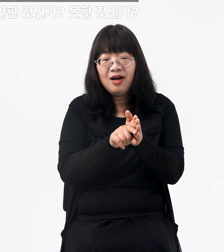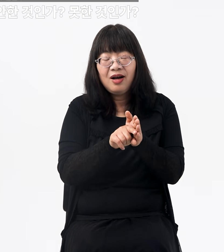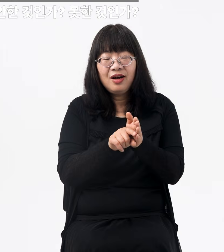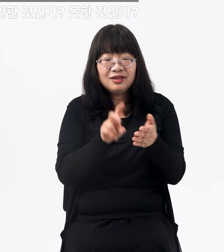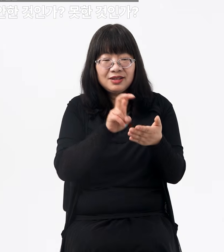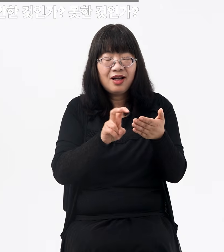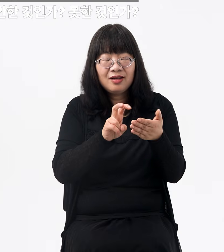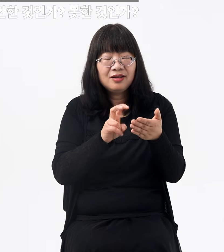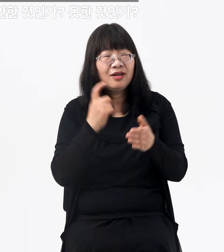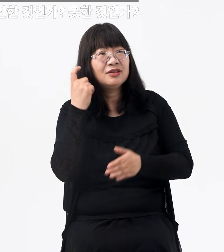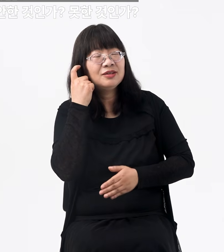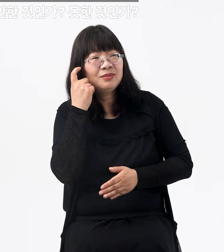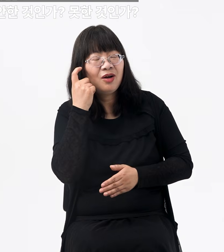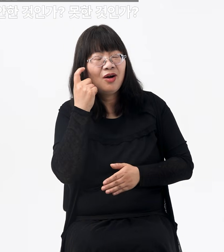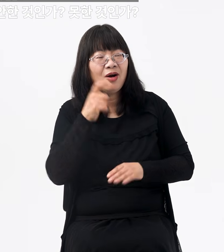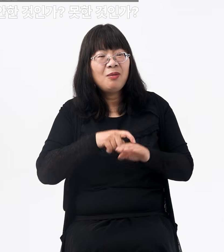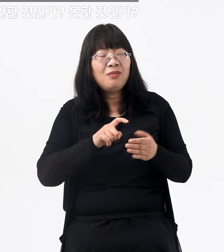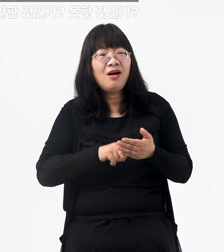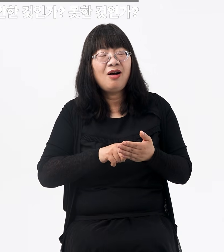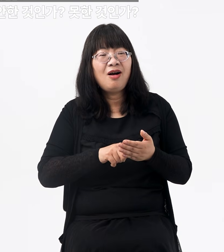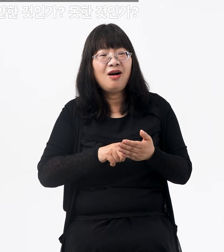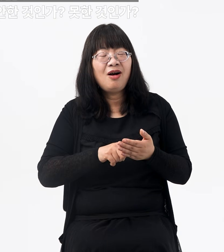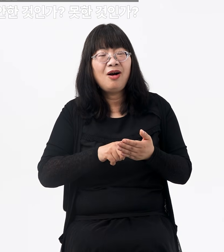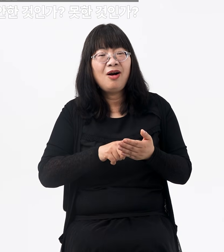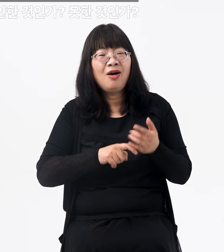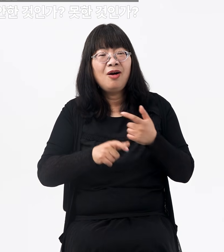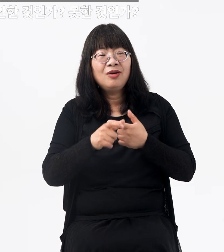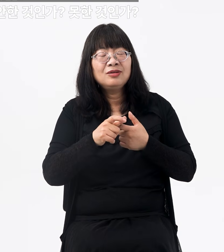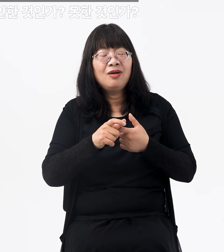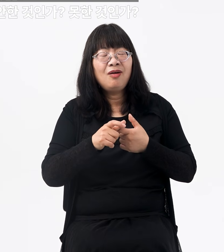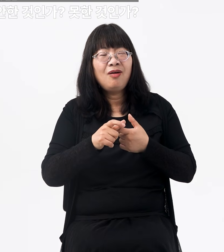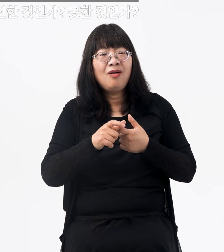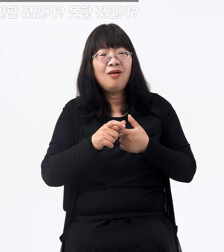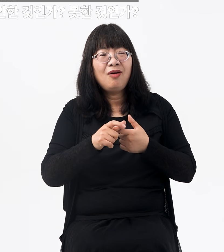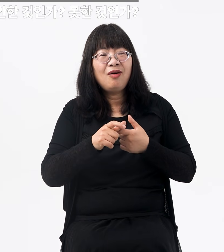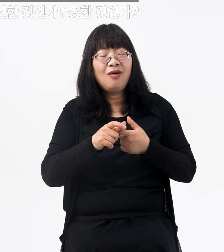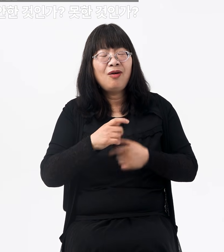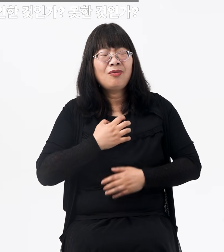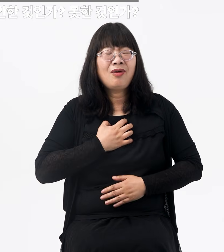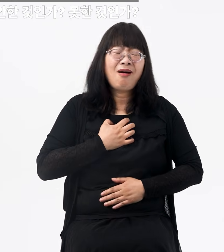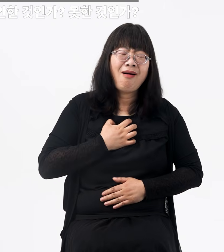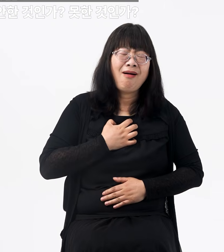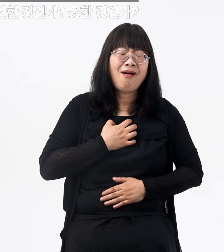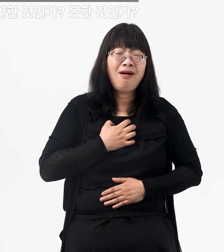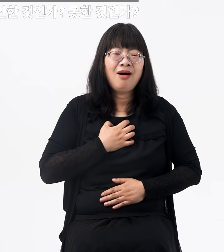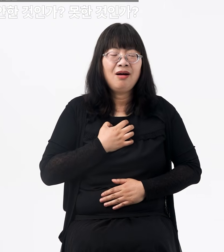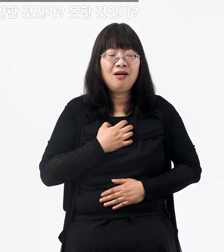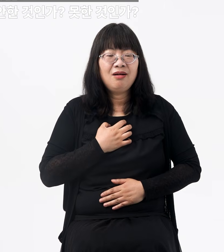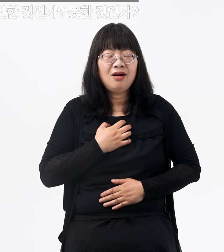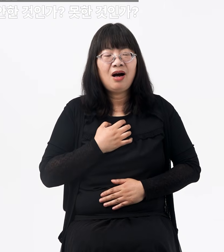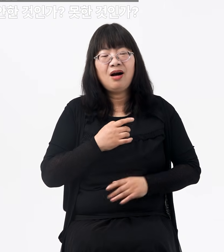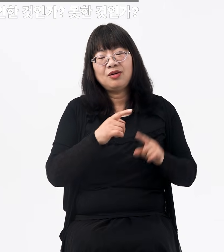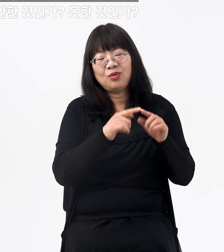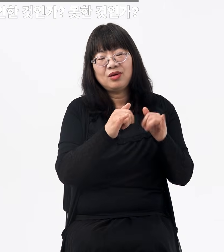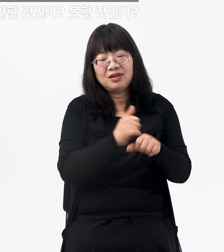덜컥 내려왔는데요. 교회 다니는 사람이구나. 그럼 주로 이제 목사들도 있고